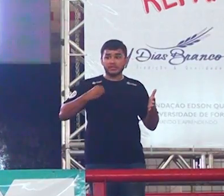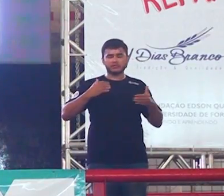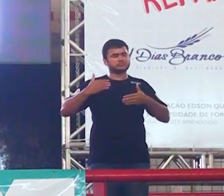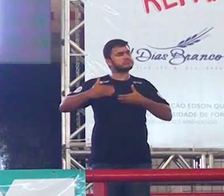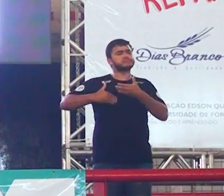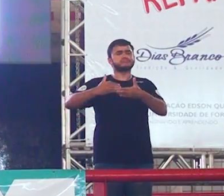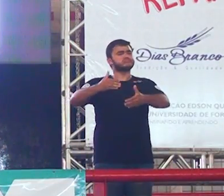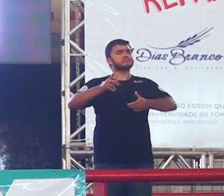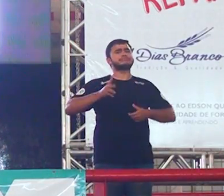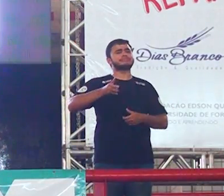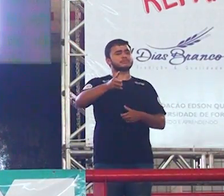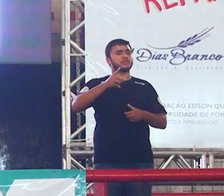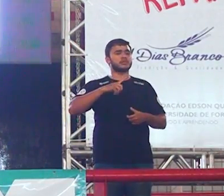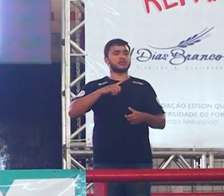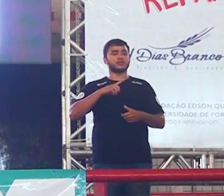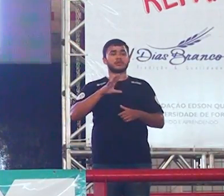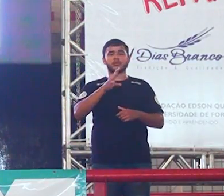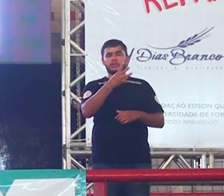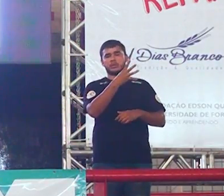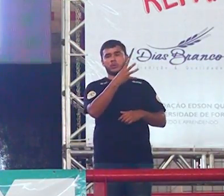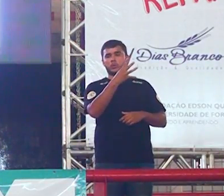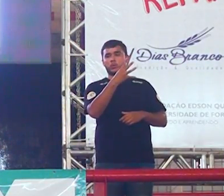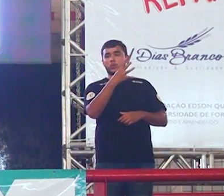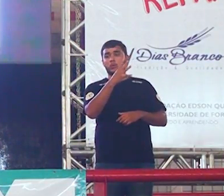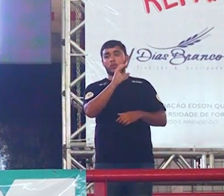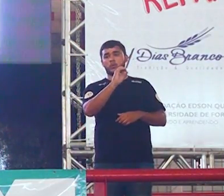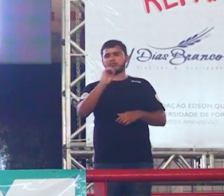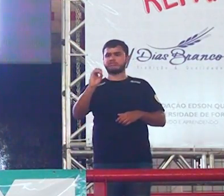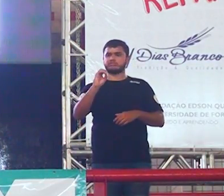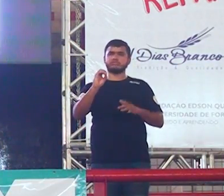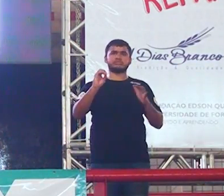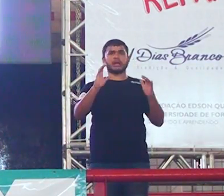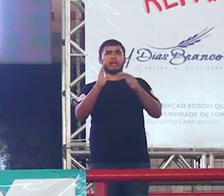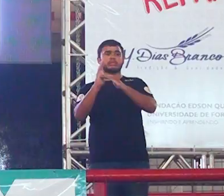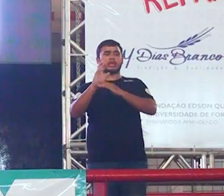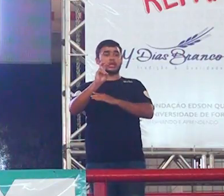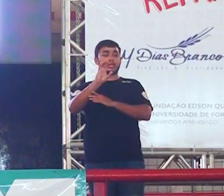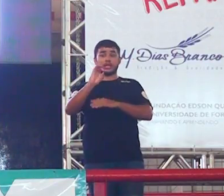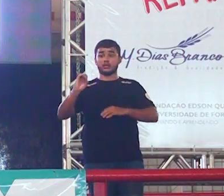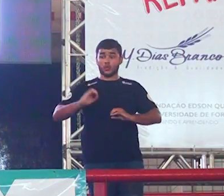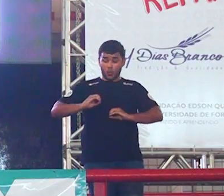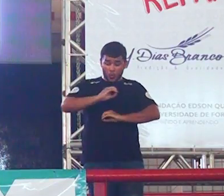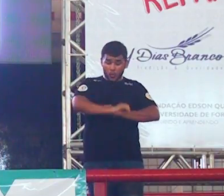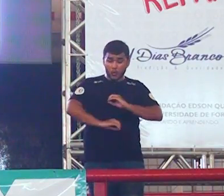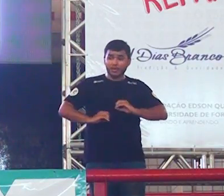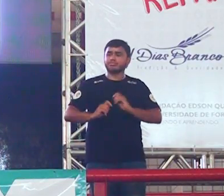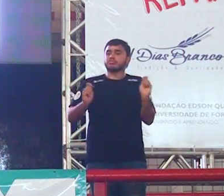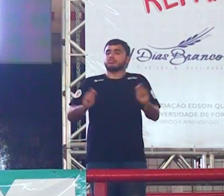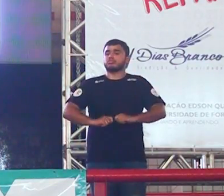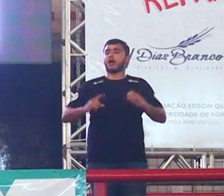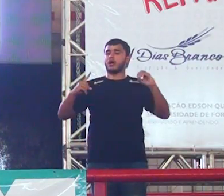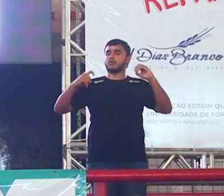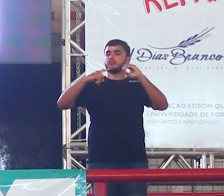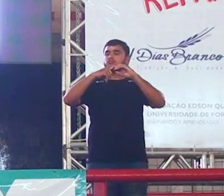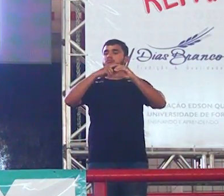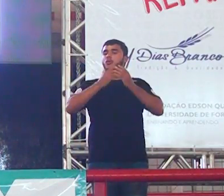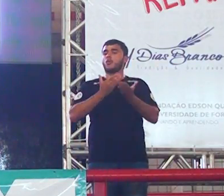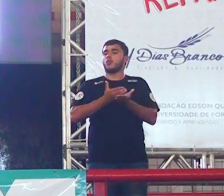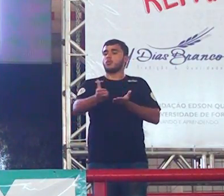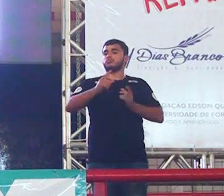sua vida toda, de 400 a 500 óvulos viáveis à